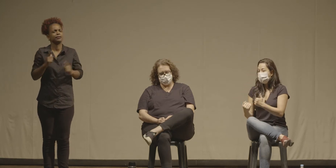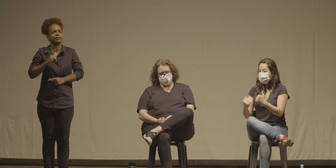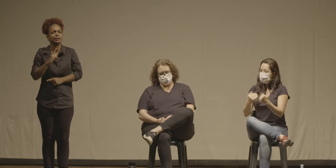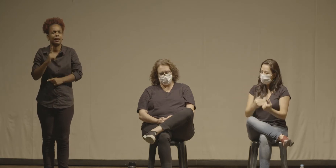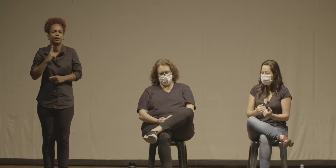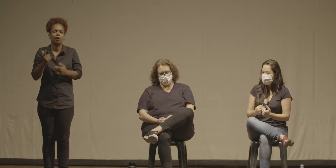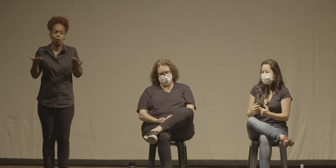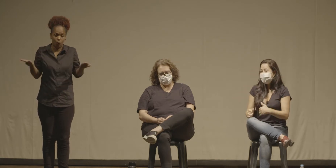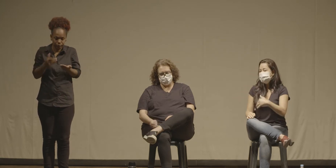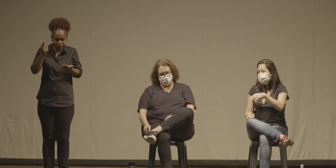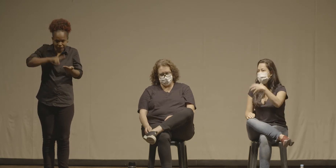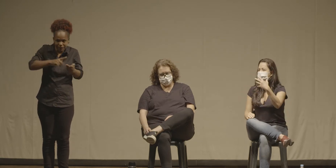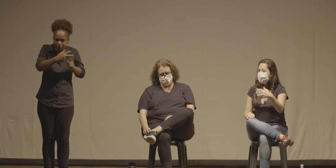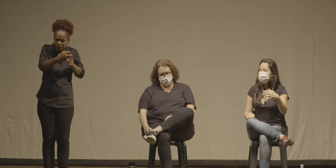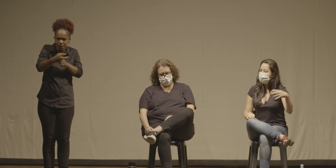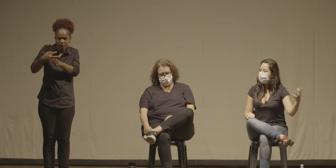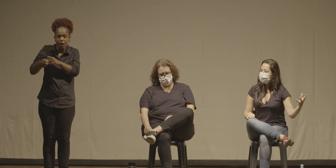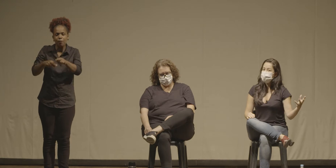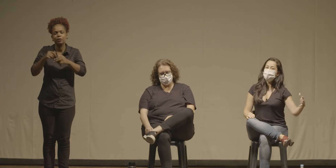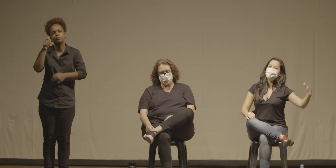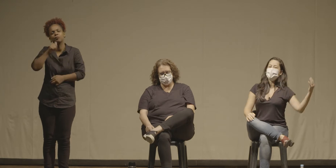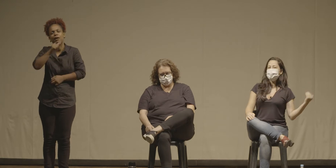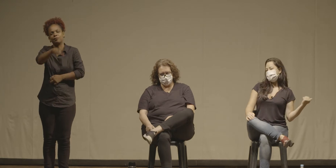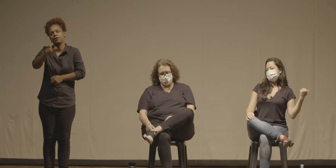alguma coisa hoje, é porque mulheres como